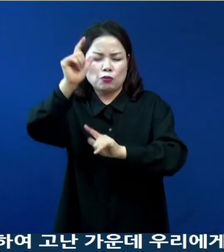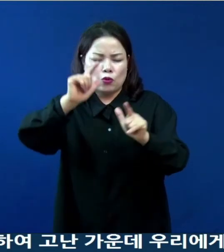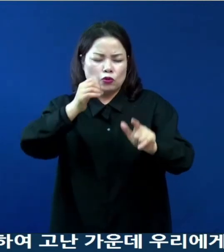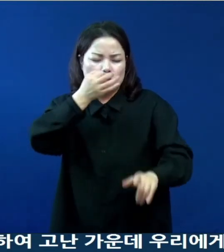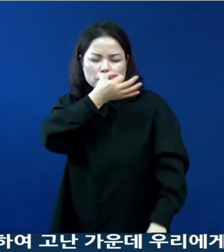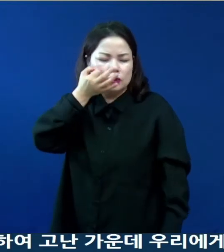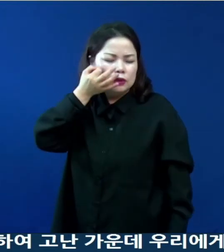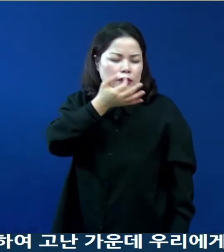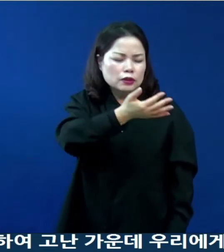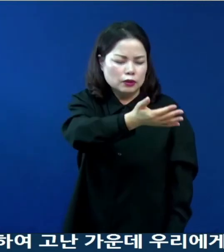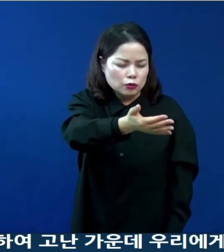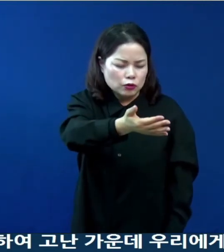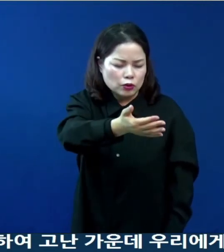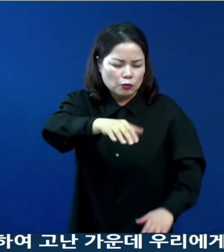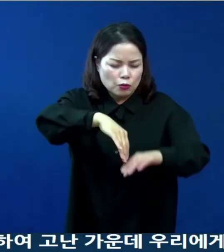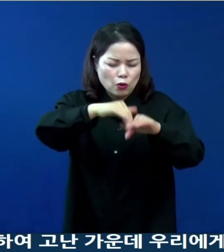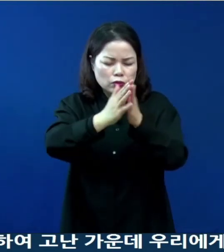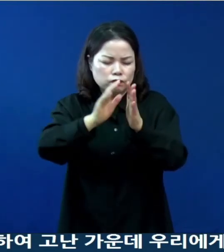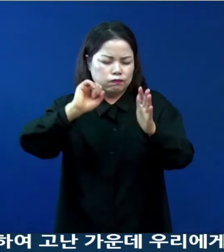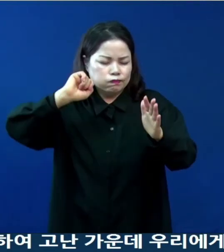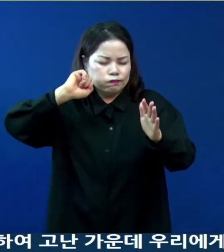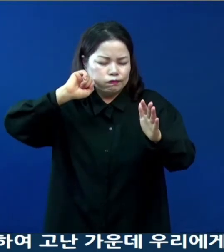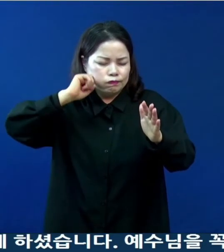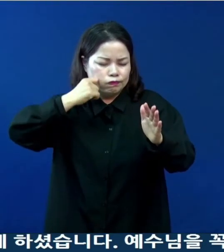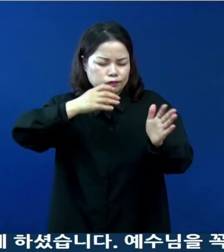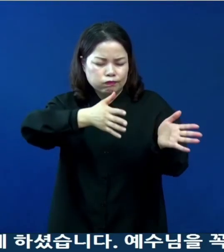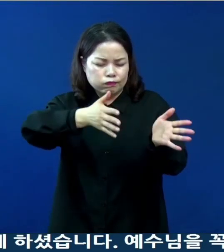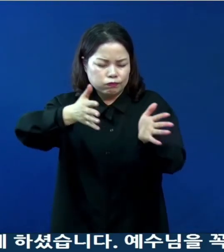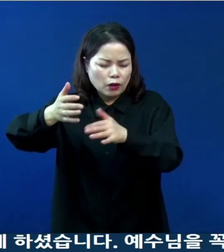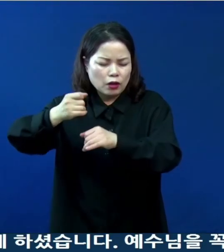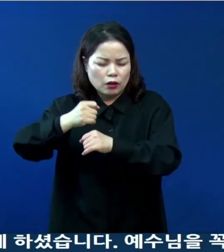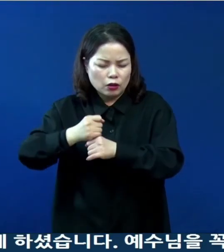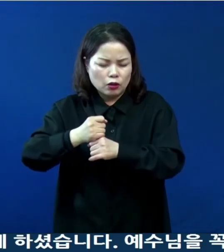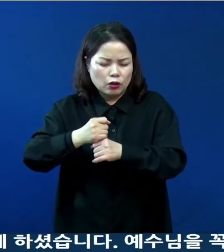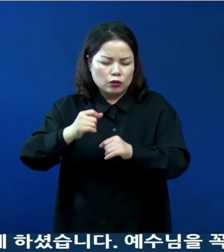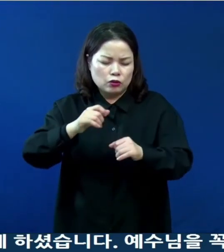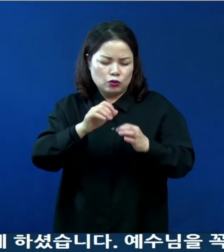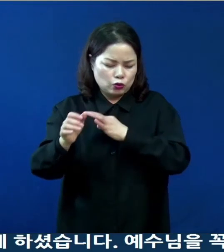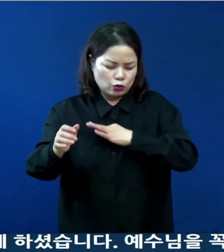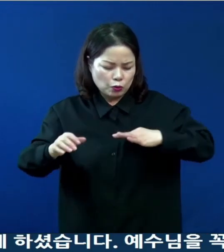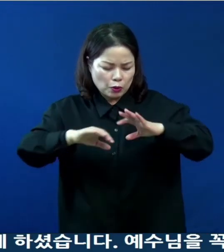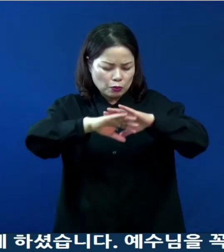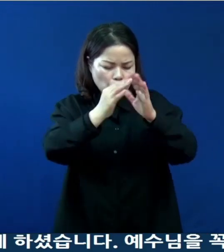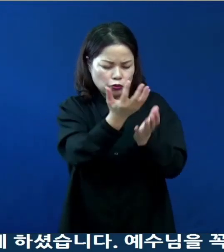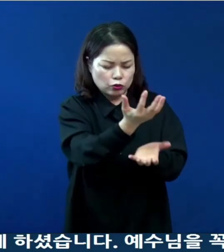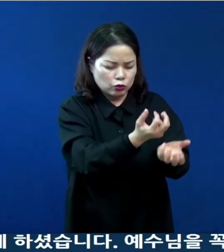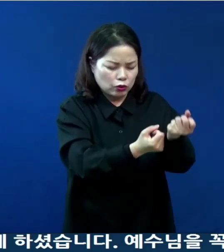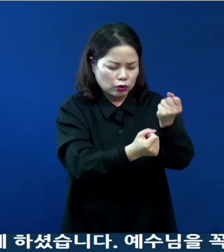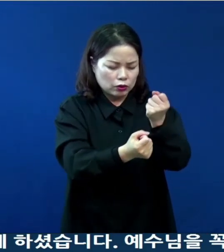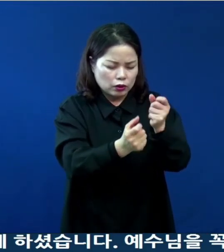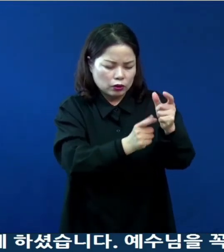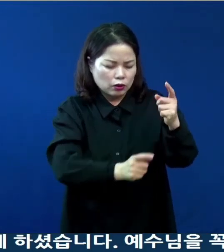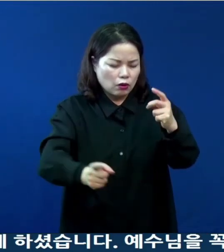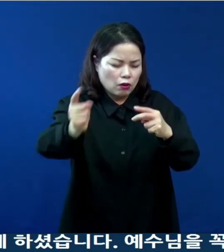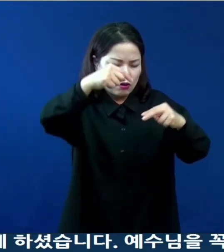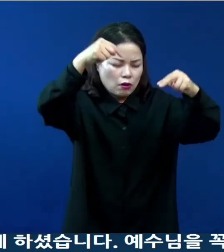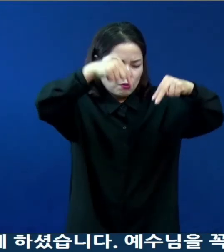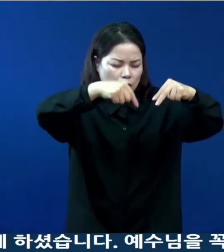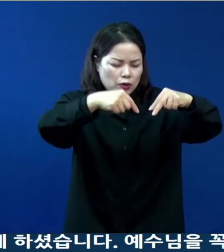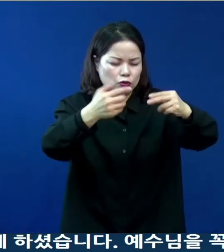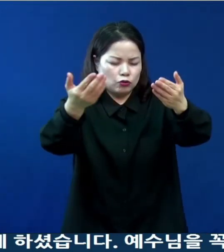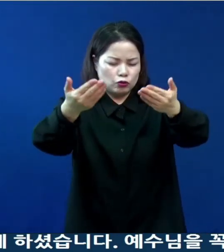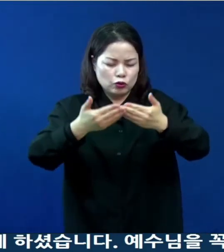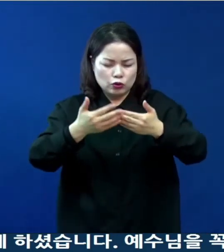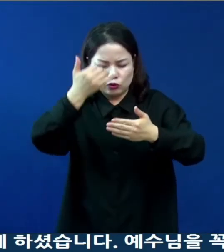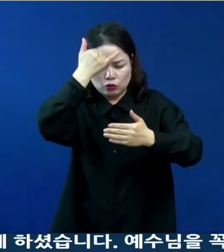보였을 때에 모든 어려움을 뒤로 하시고 그 욥의 모든 소유를 갑절이나 주신 그 은혜를 우리